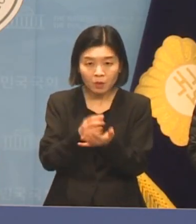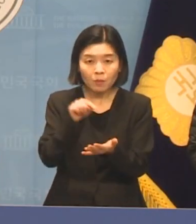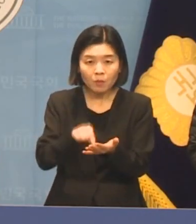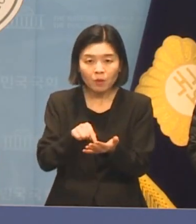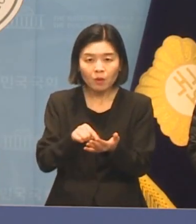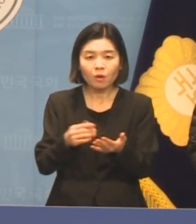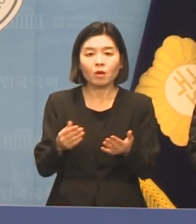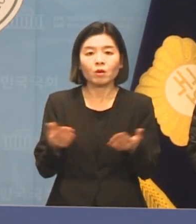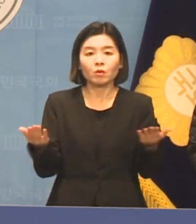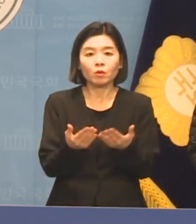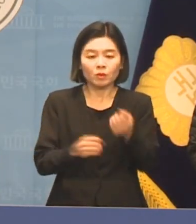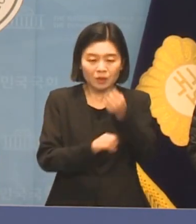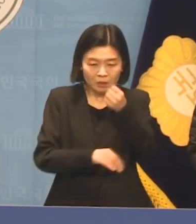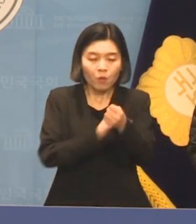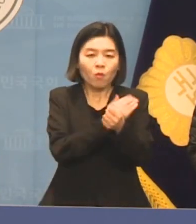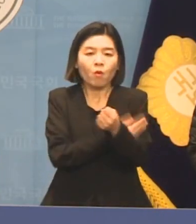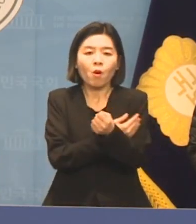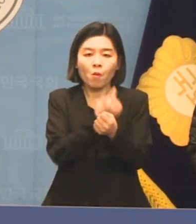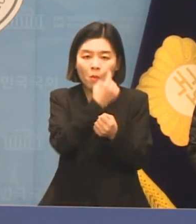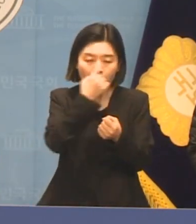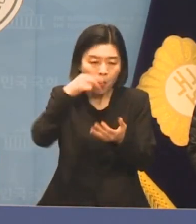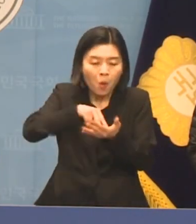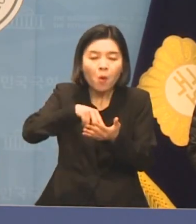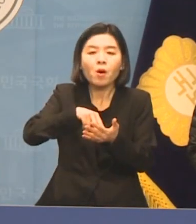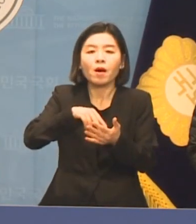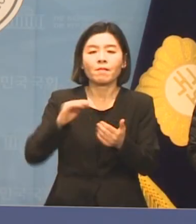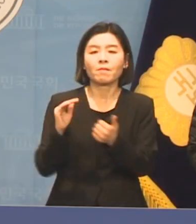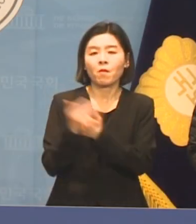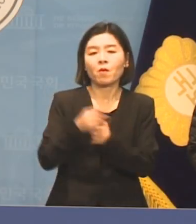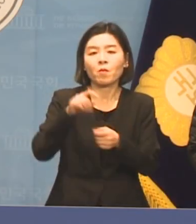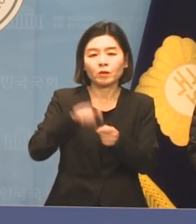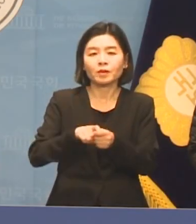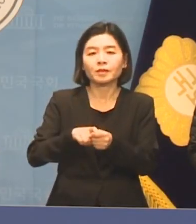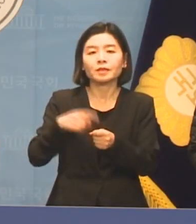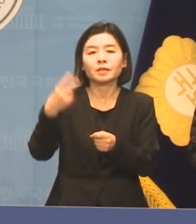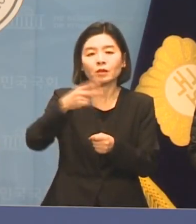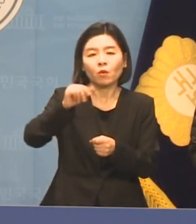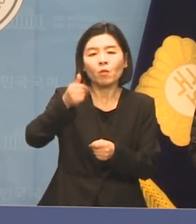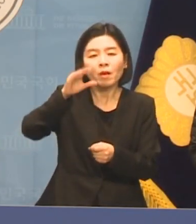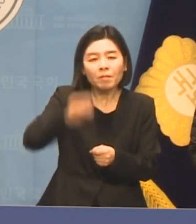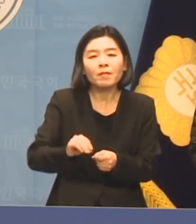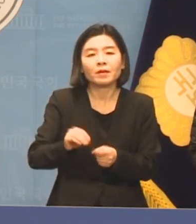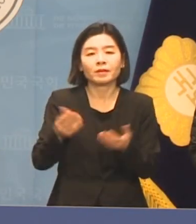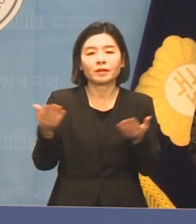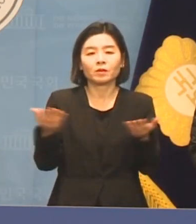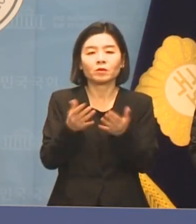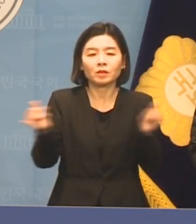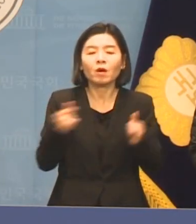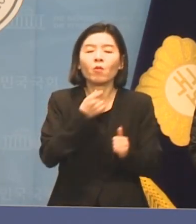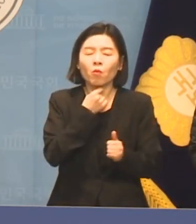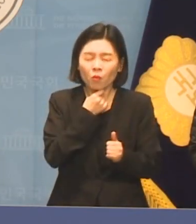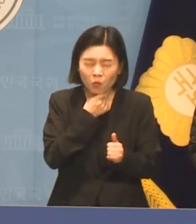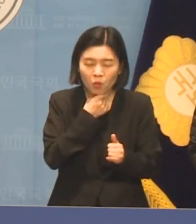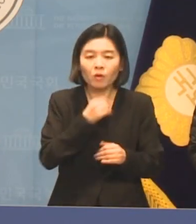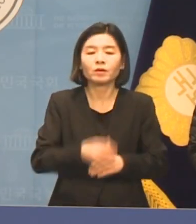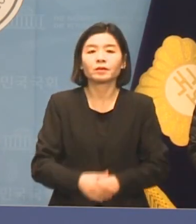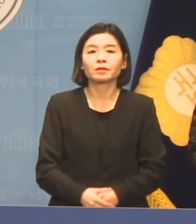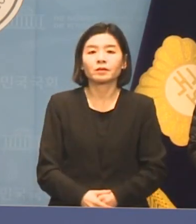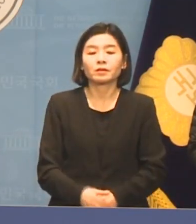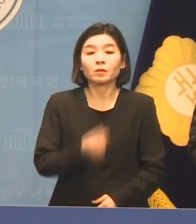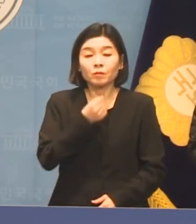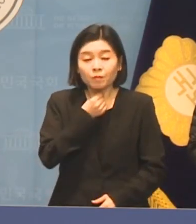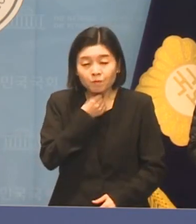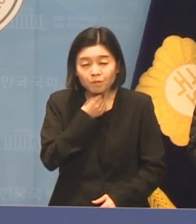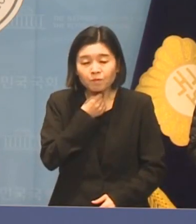노동기본권 보장을 위한 이 땅의 2,500만 노동자의 염원입니다. 우리 노동자들의 염원을